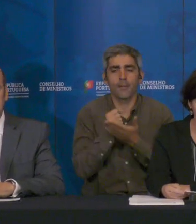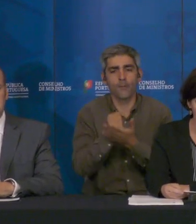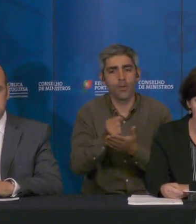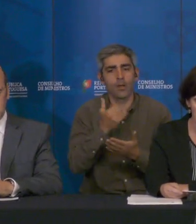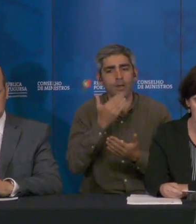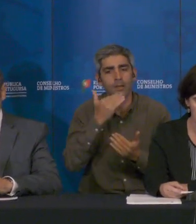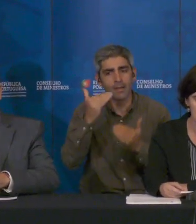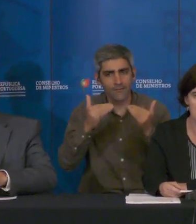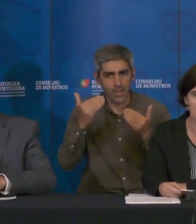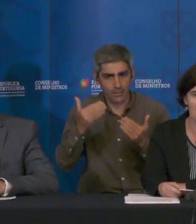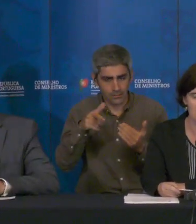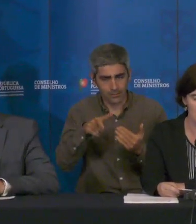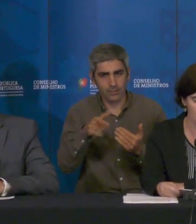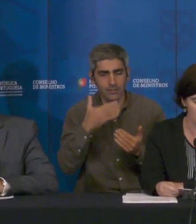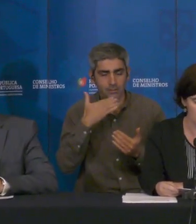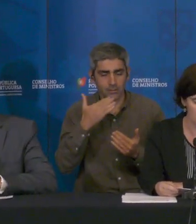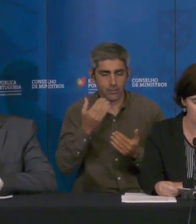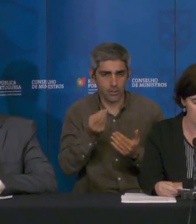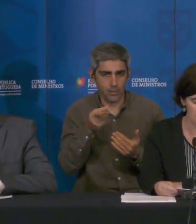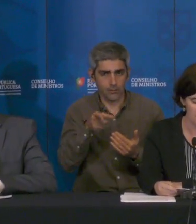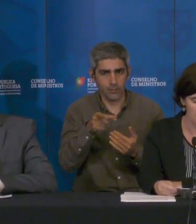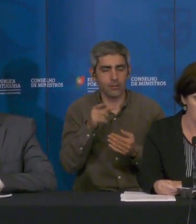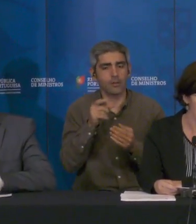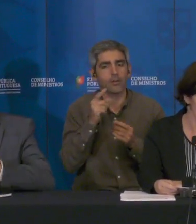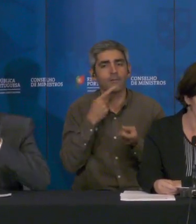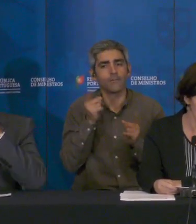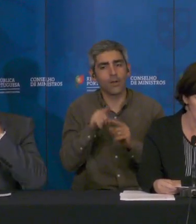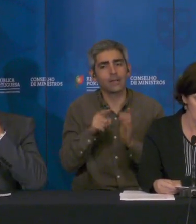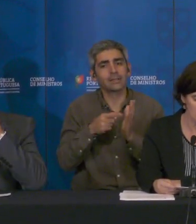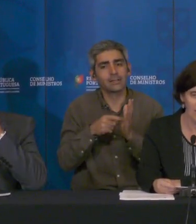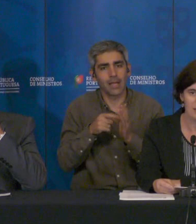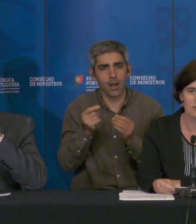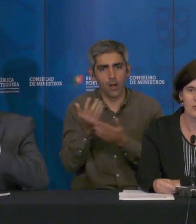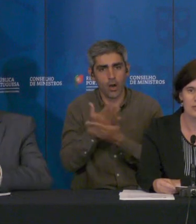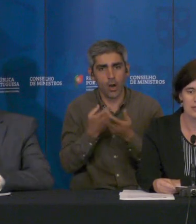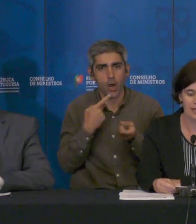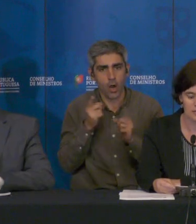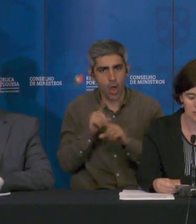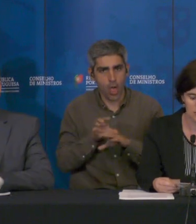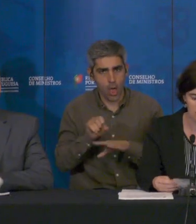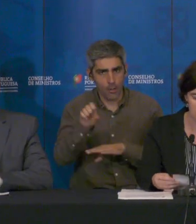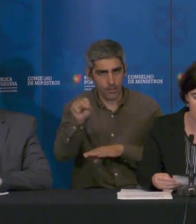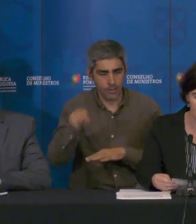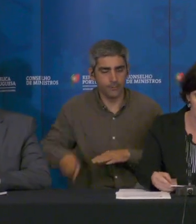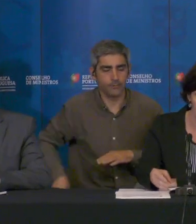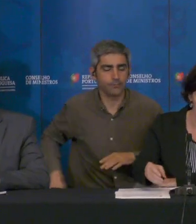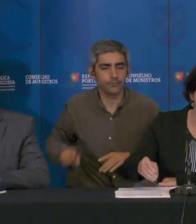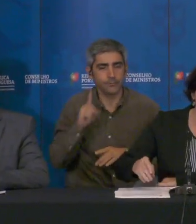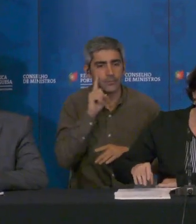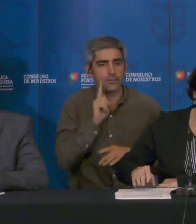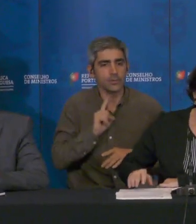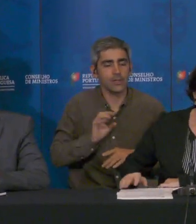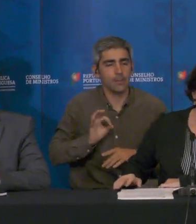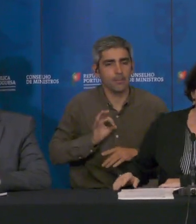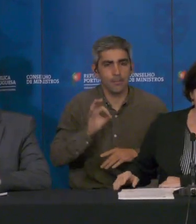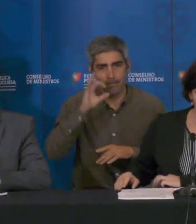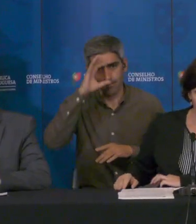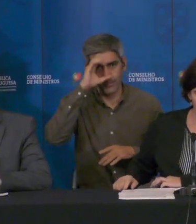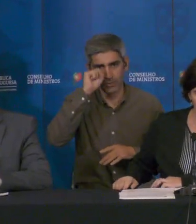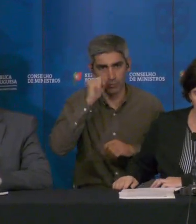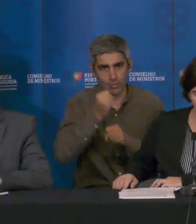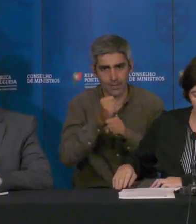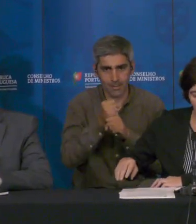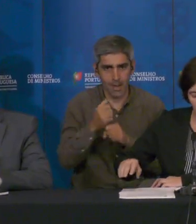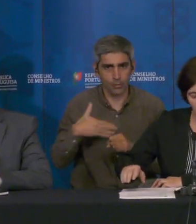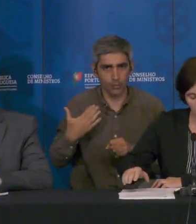de caráter financeiro necessárias à retoma económica. A Sra. Ministra do Trabalho, Solidariedade e Segurança Social explicará